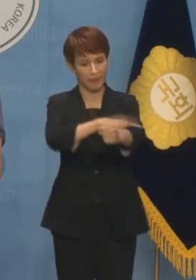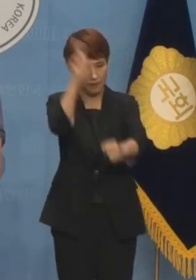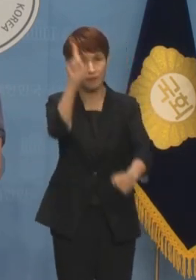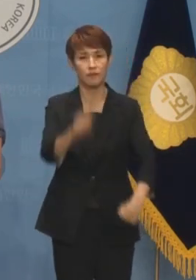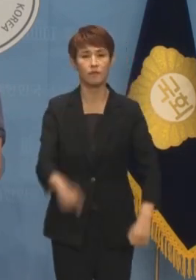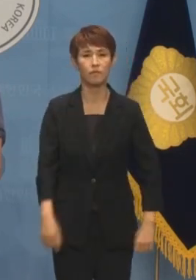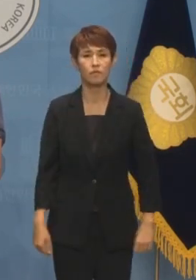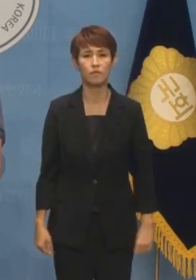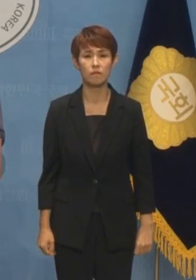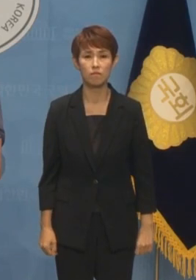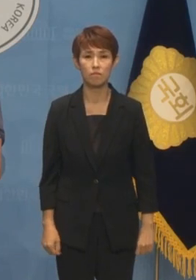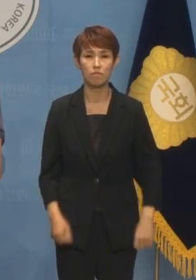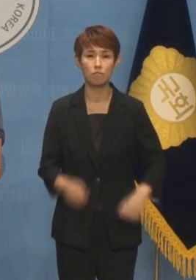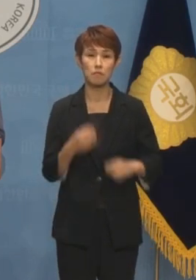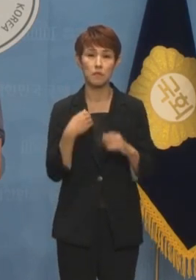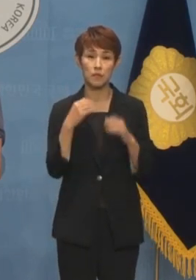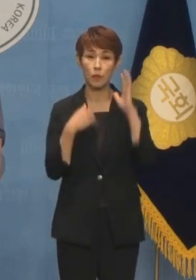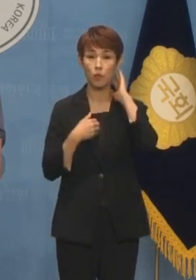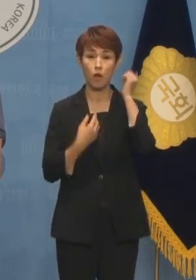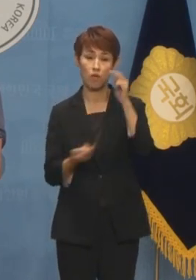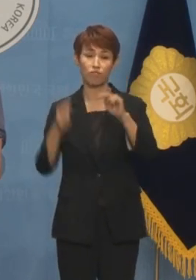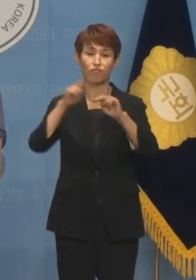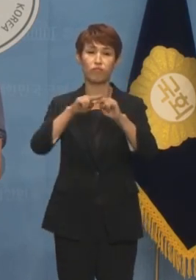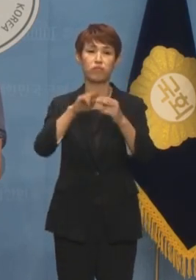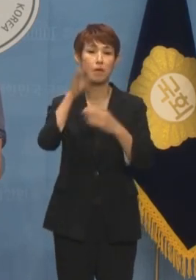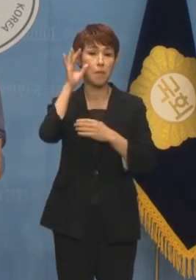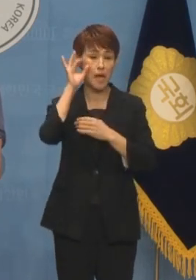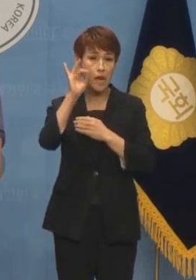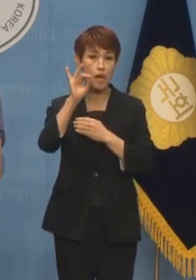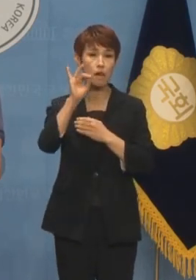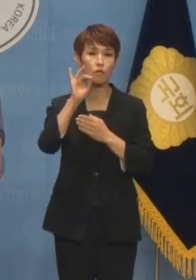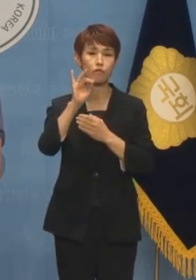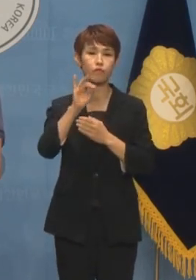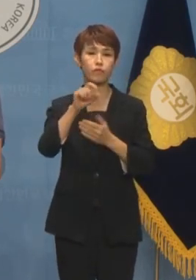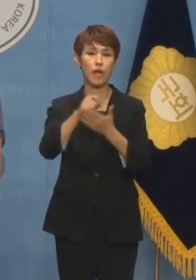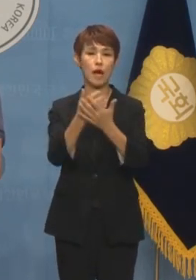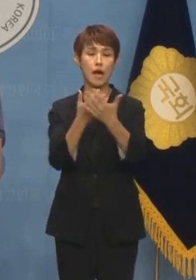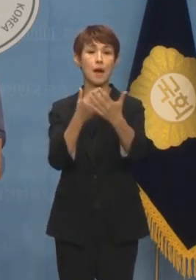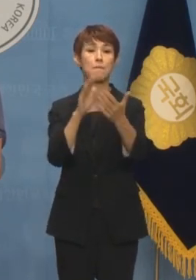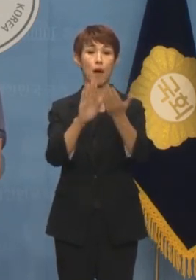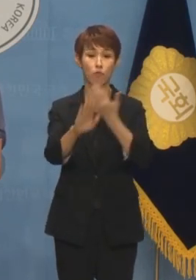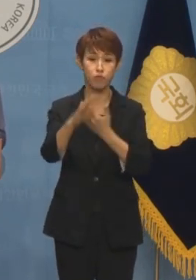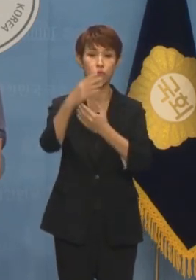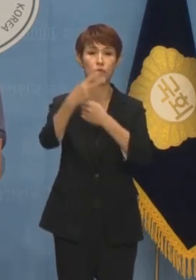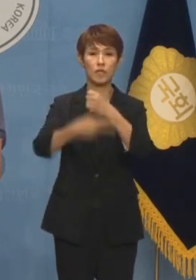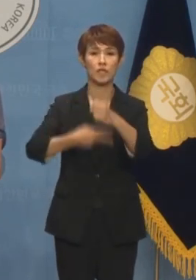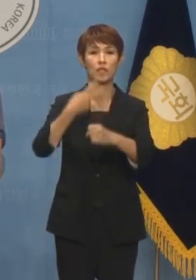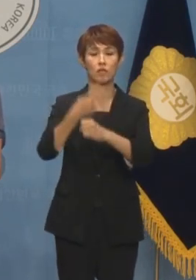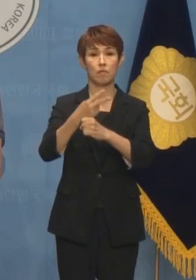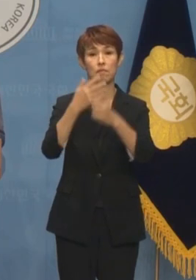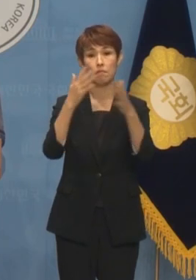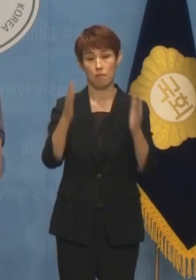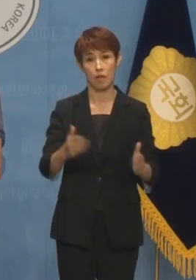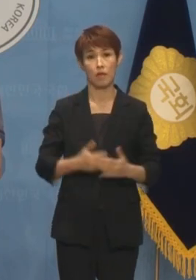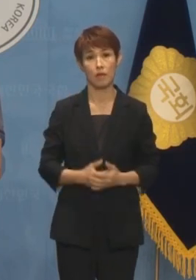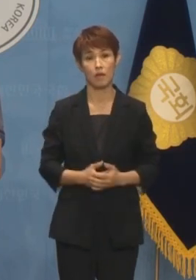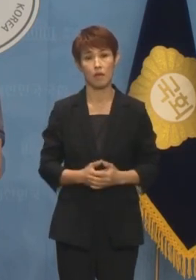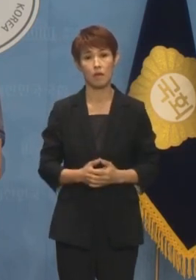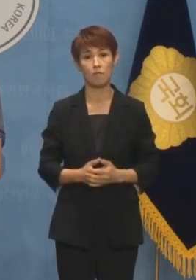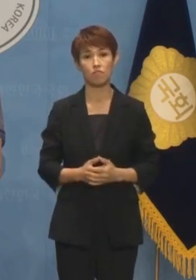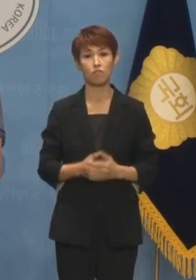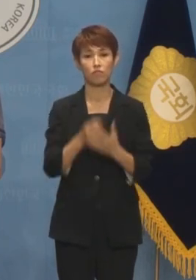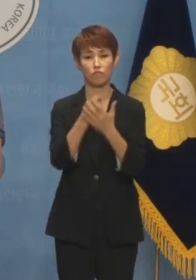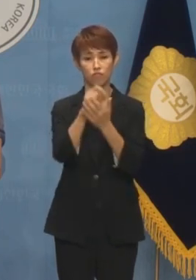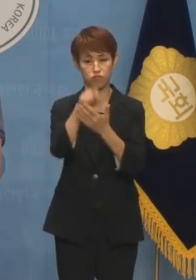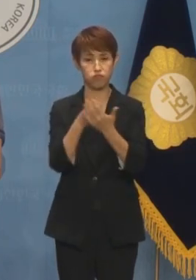아닙니다 취임 100일 기재 회견 이후 무려 6311 만에 대통령이 국민 앞에 섰습니다